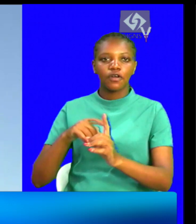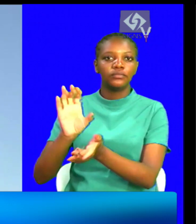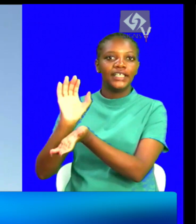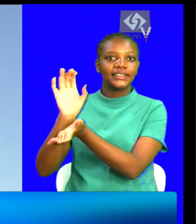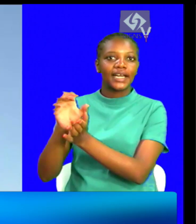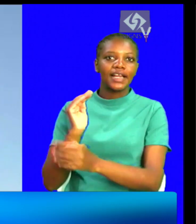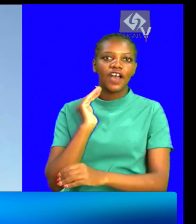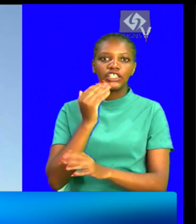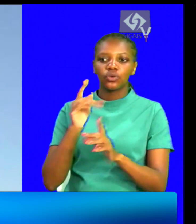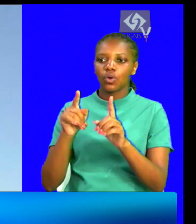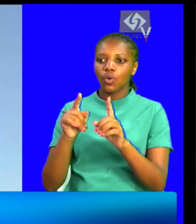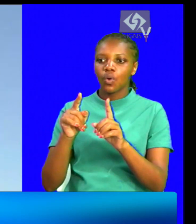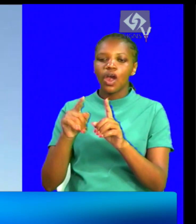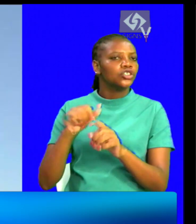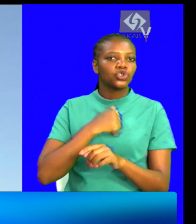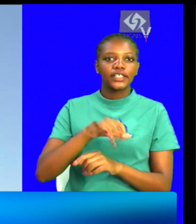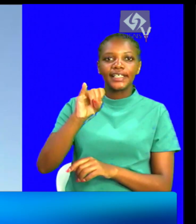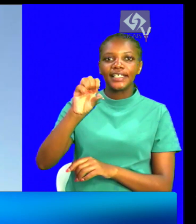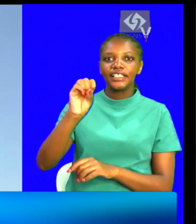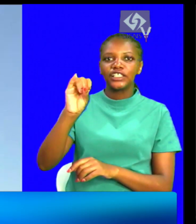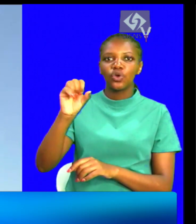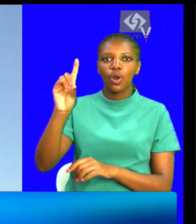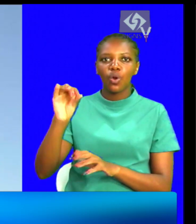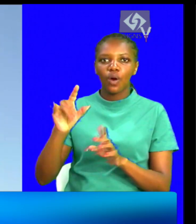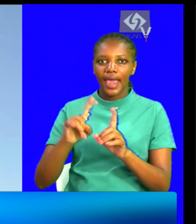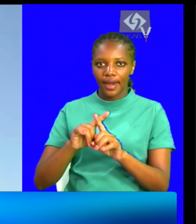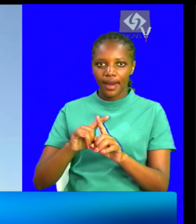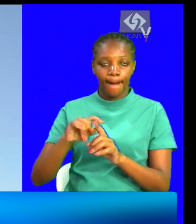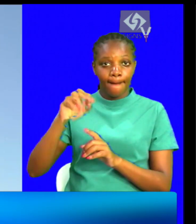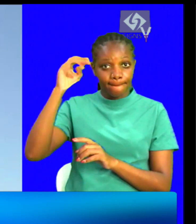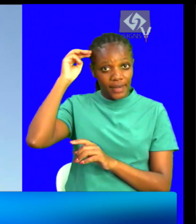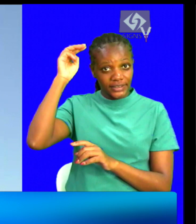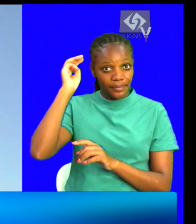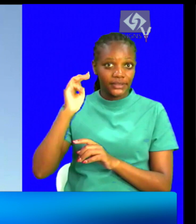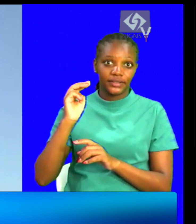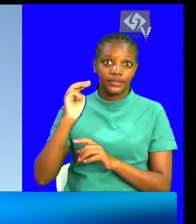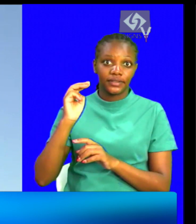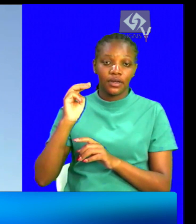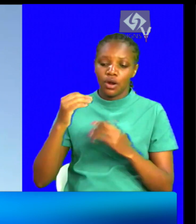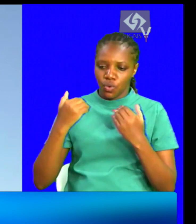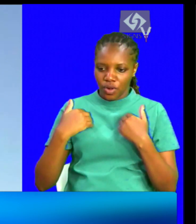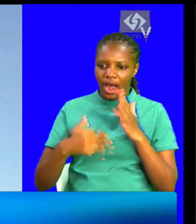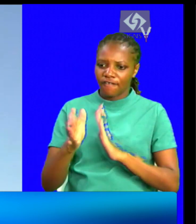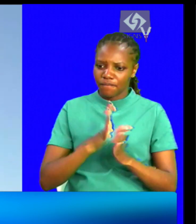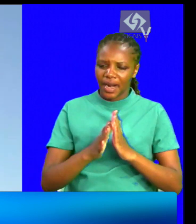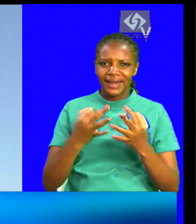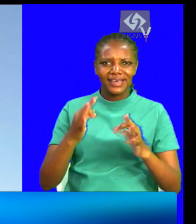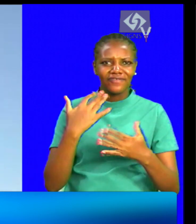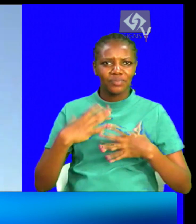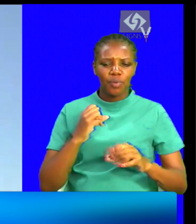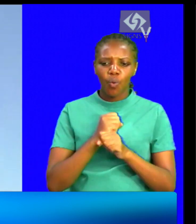Kama watu wa Tana River, Isiolo na Marsabit tuko na mpango. Kama watu wakishirikiana, kila kitu itakuwa